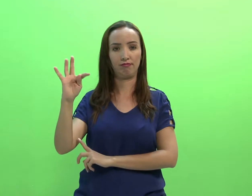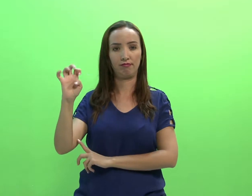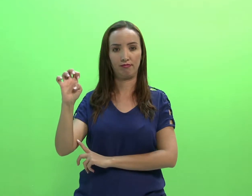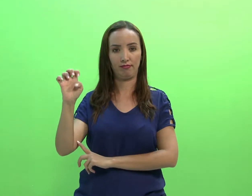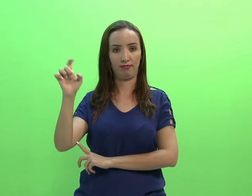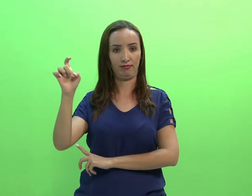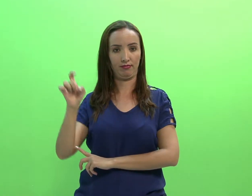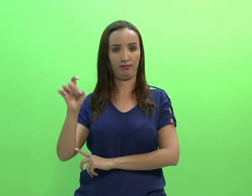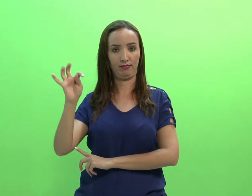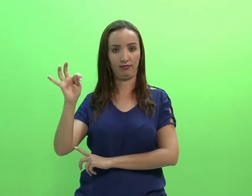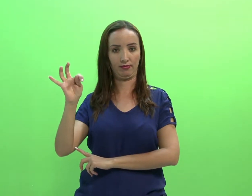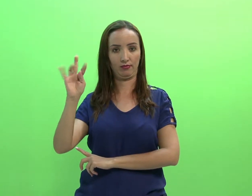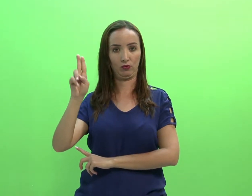Citação textual